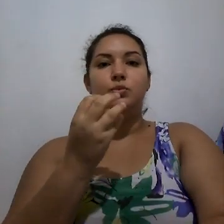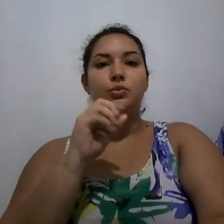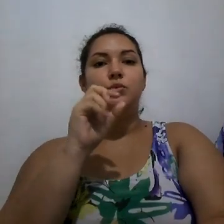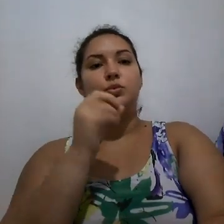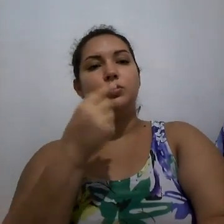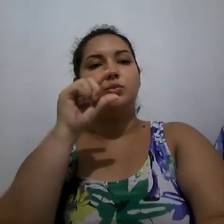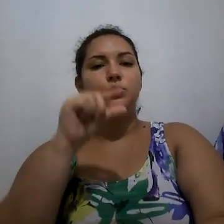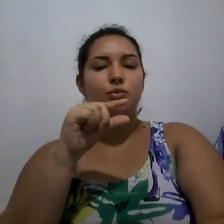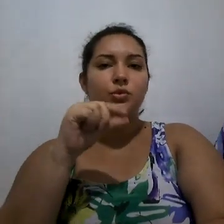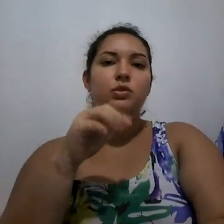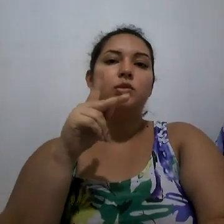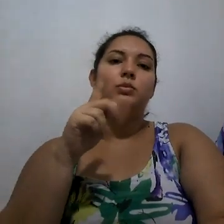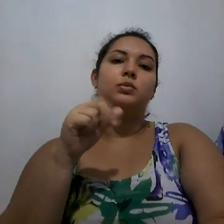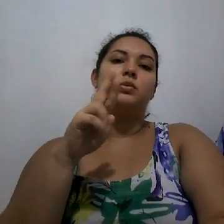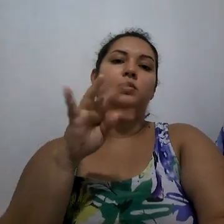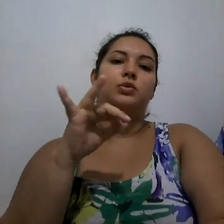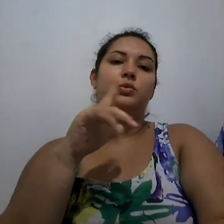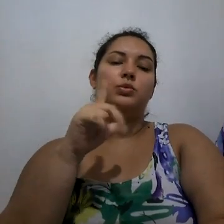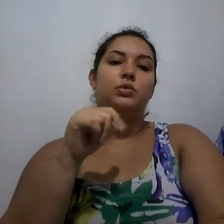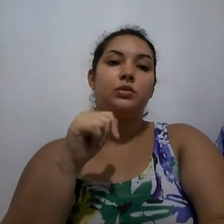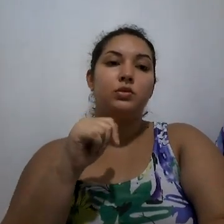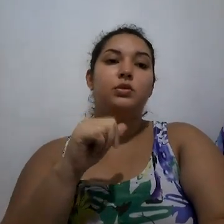concentração muito baixa daquele componente.